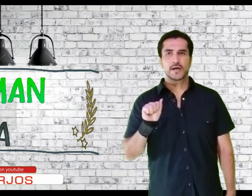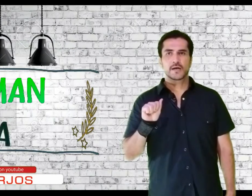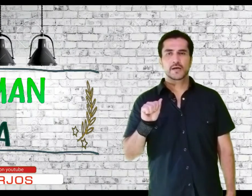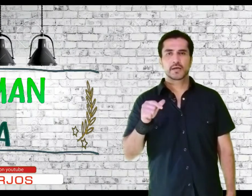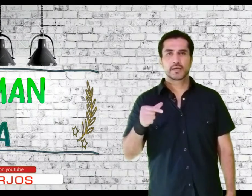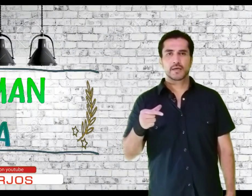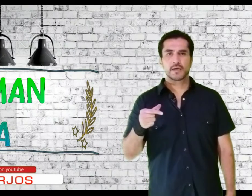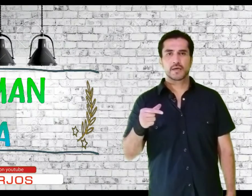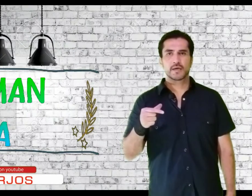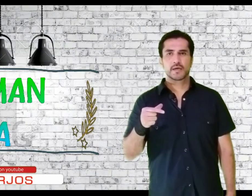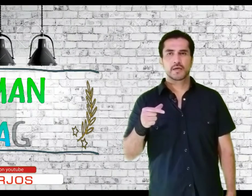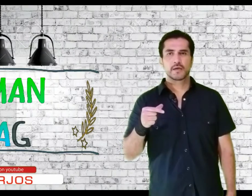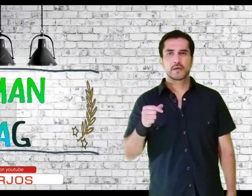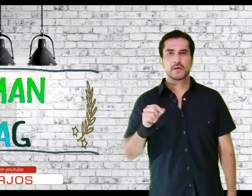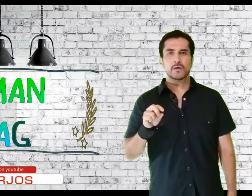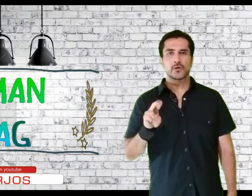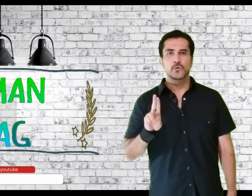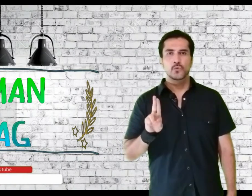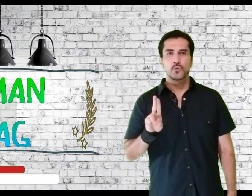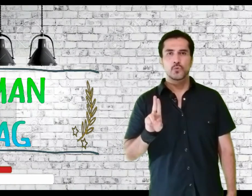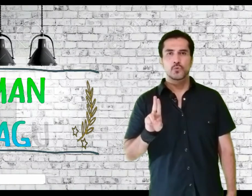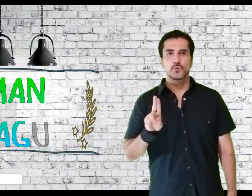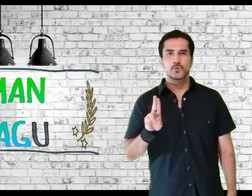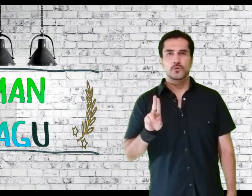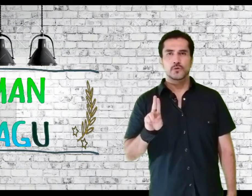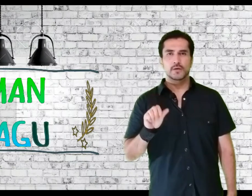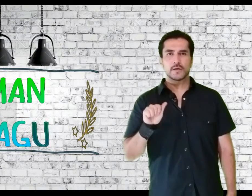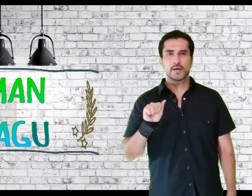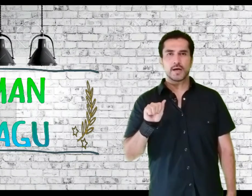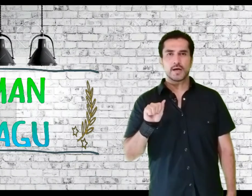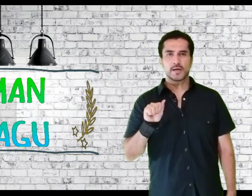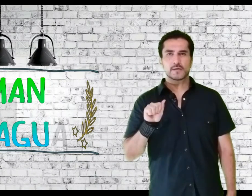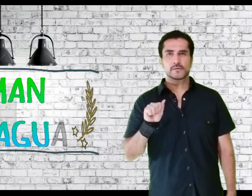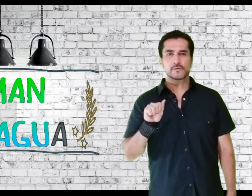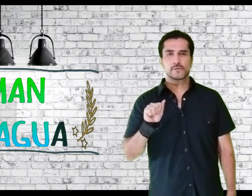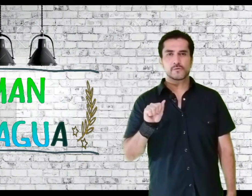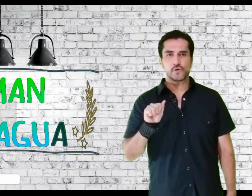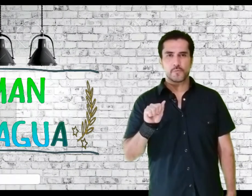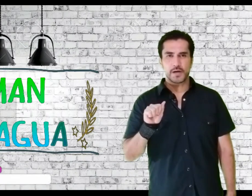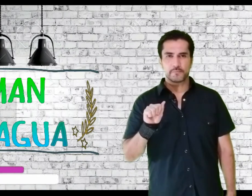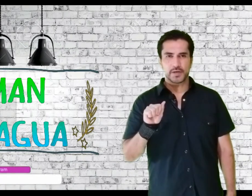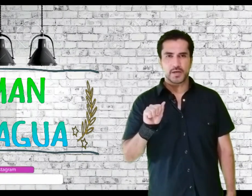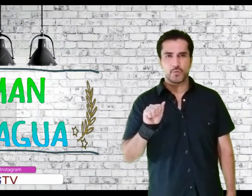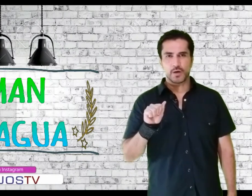A, G, U, A. Román Paniagua.